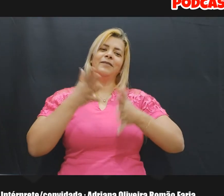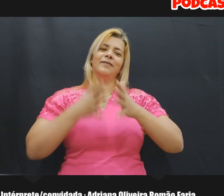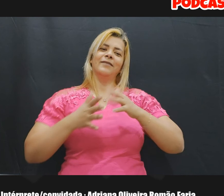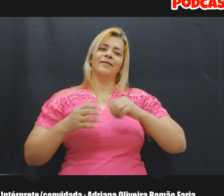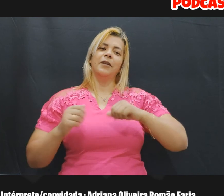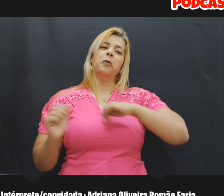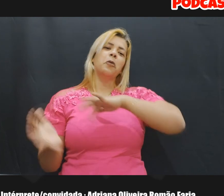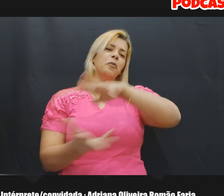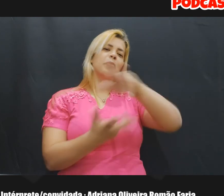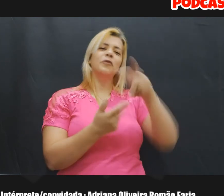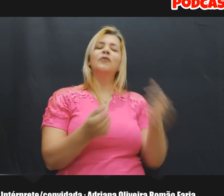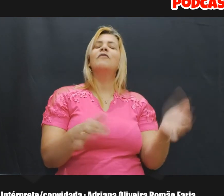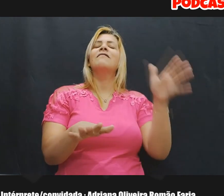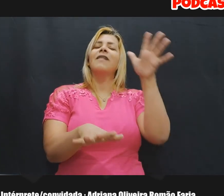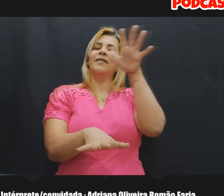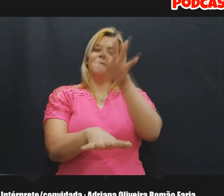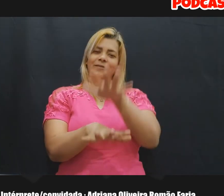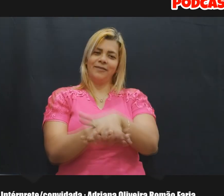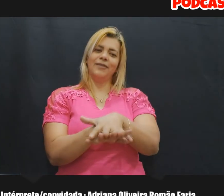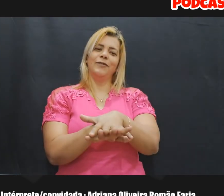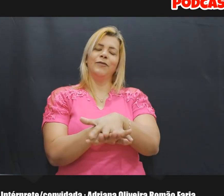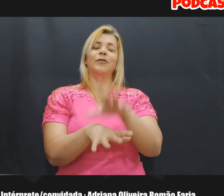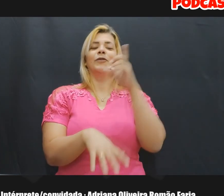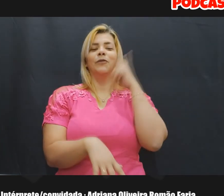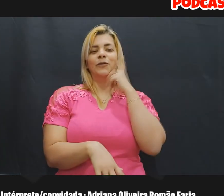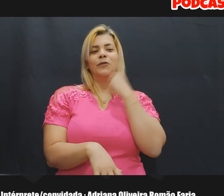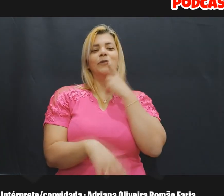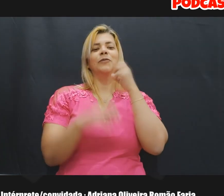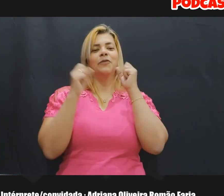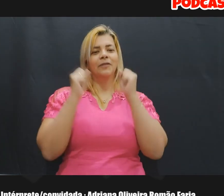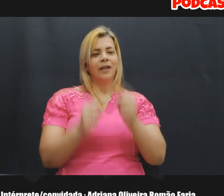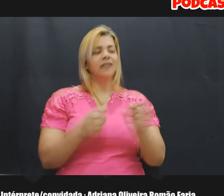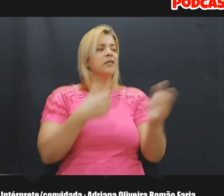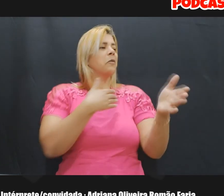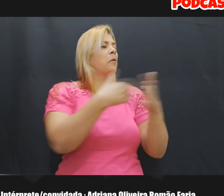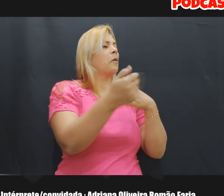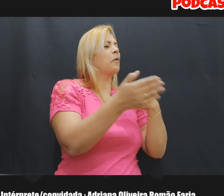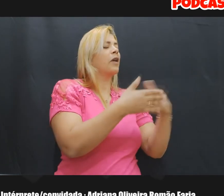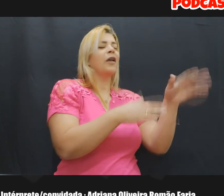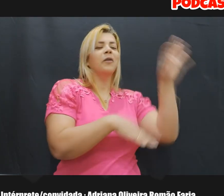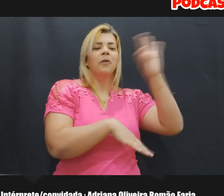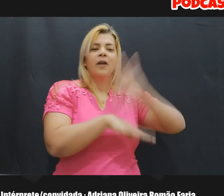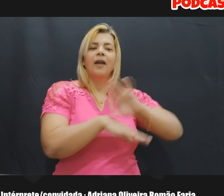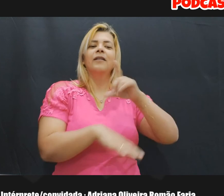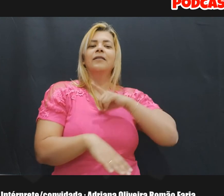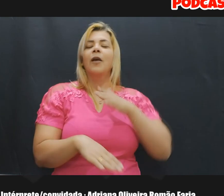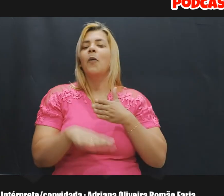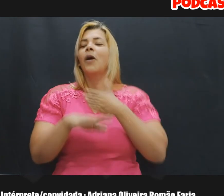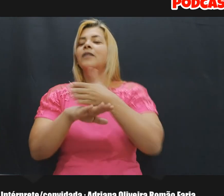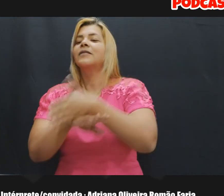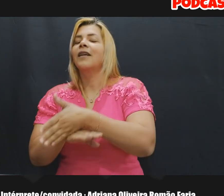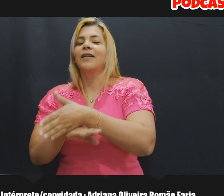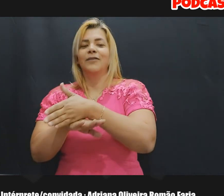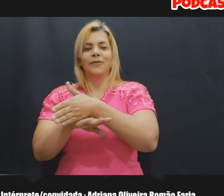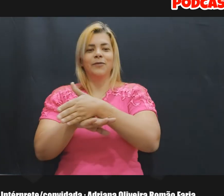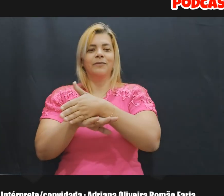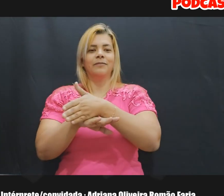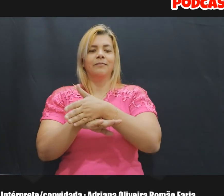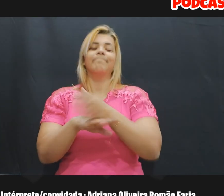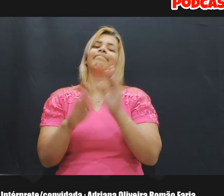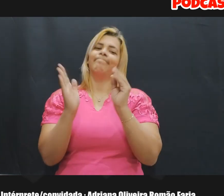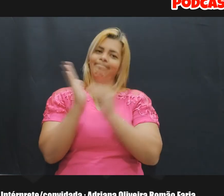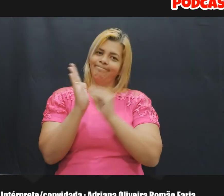mundo acessível, que os surdos pudessem ir em qualquer lugar e ter o acesso. Que ainda